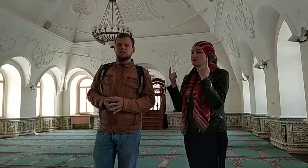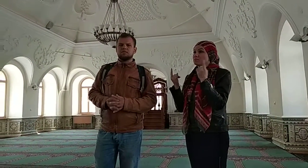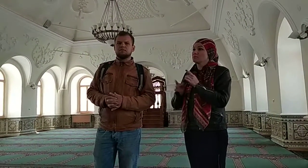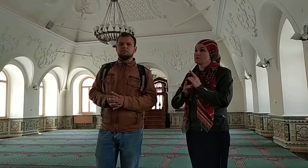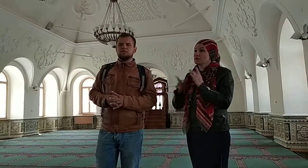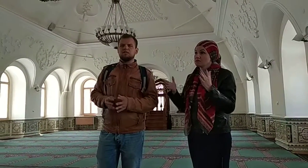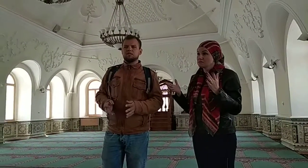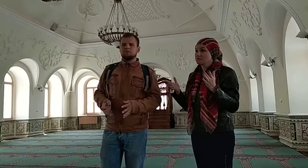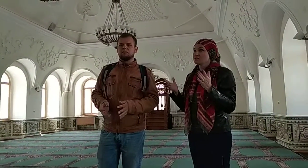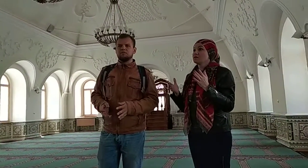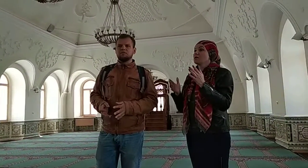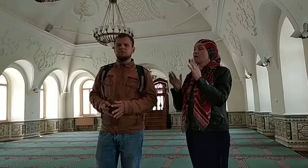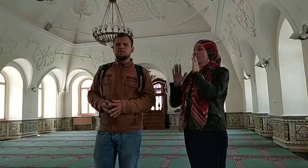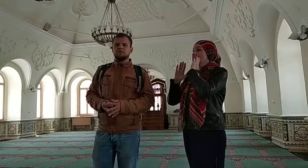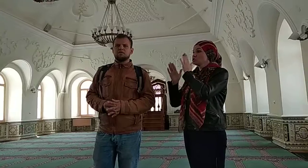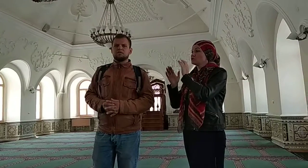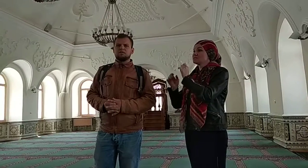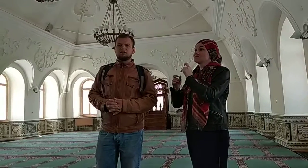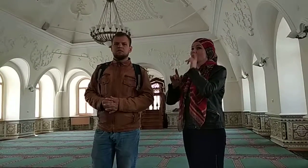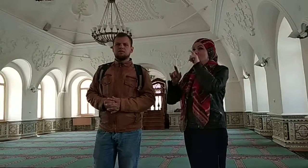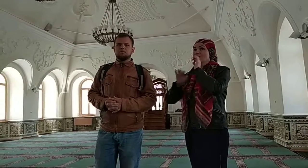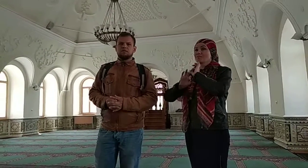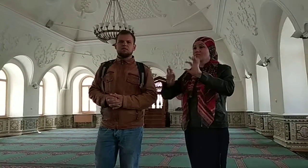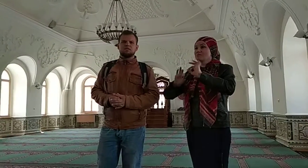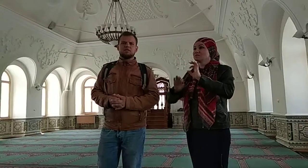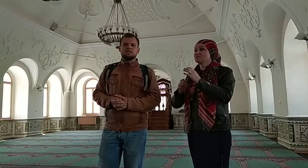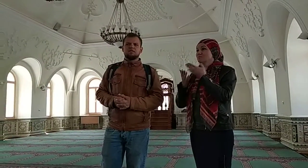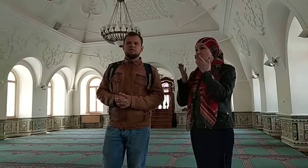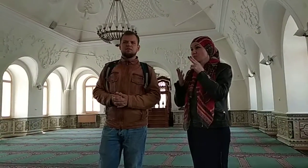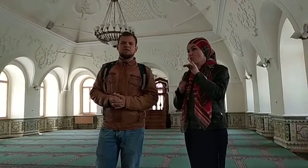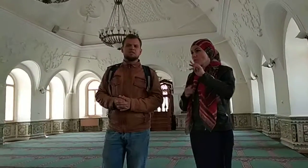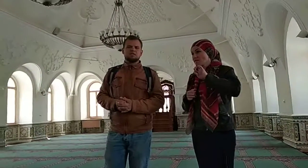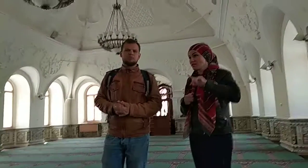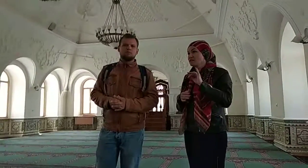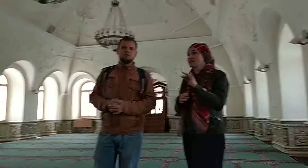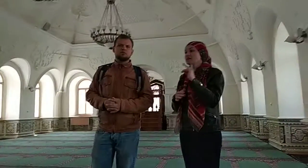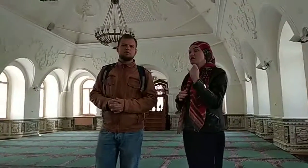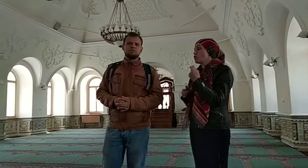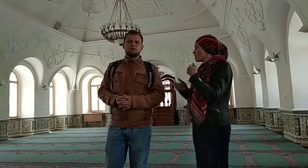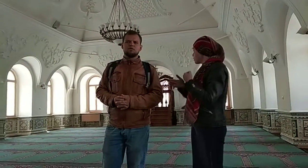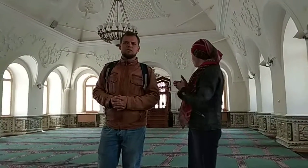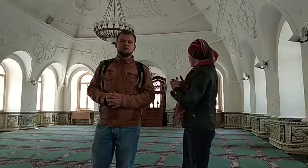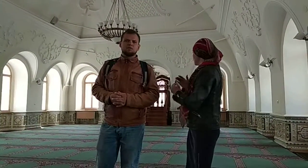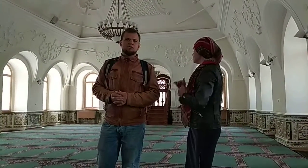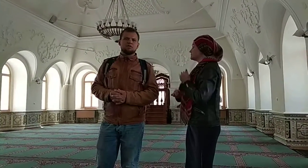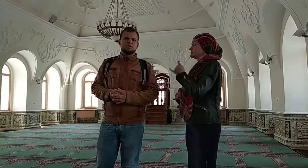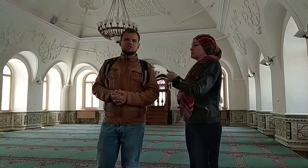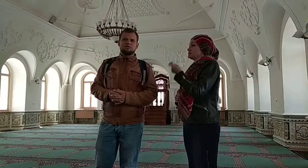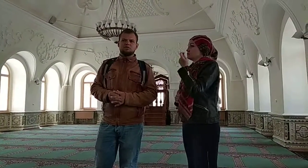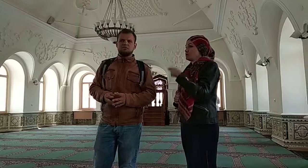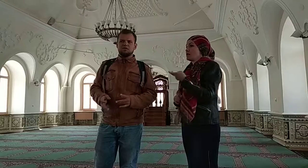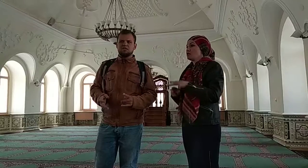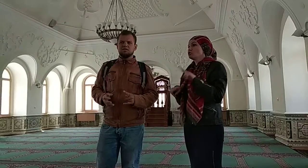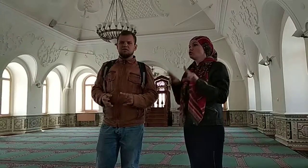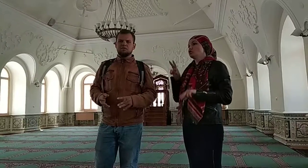праздников, обращаясь к проповеди, никогда не занимается самой верхностью, поскольку считается, что это место